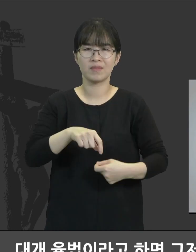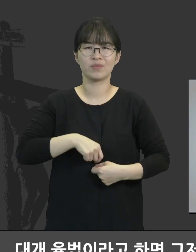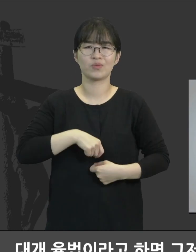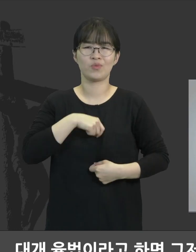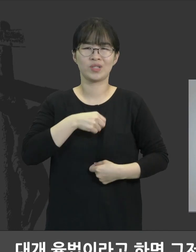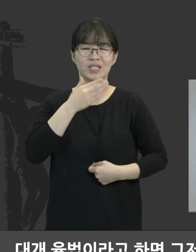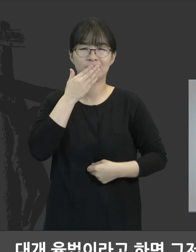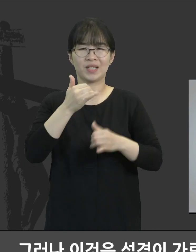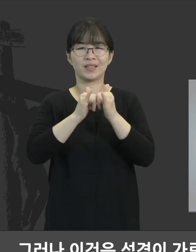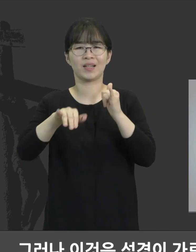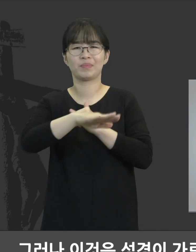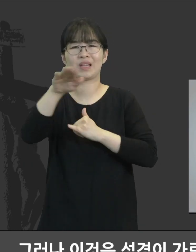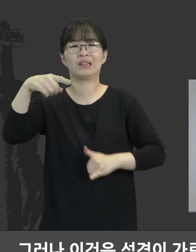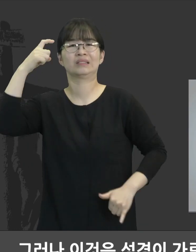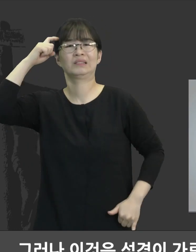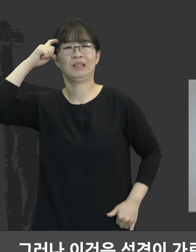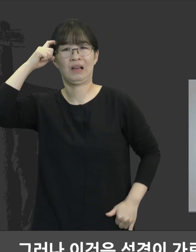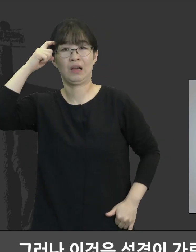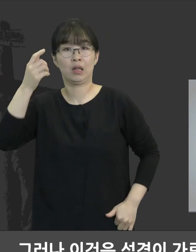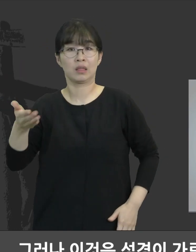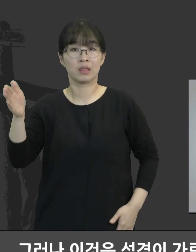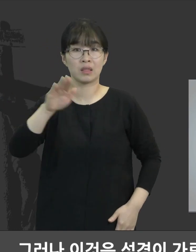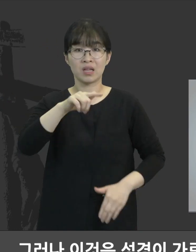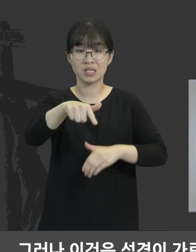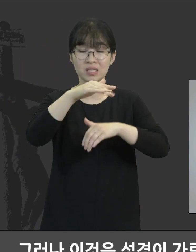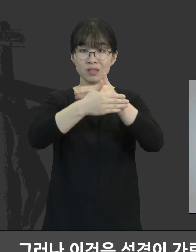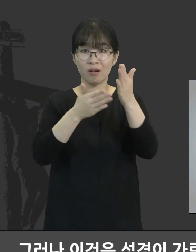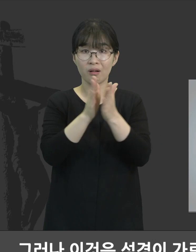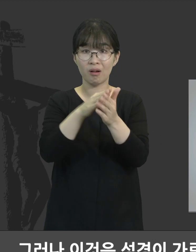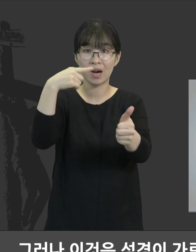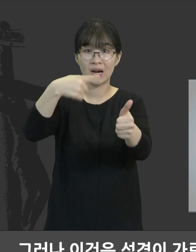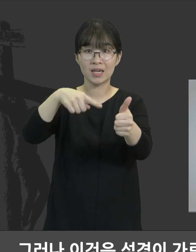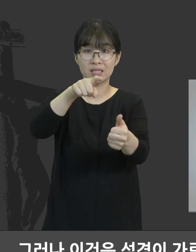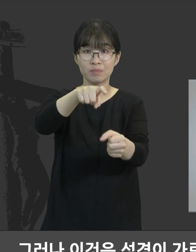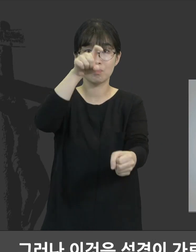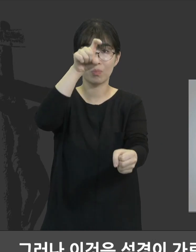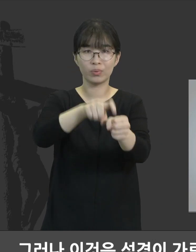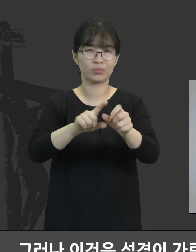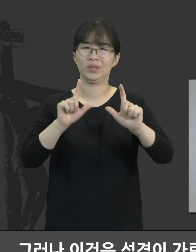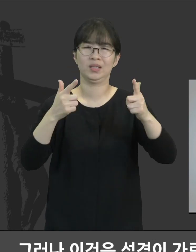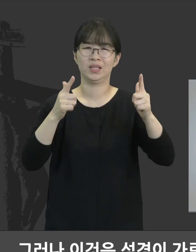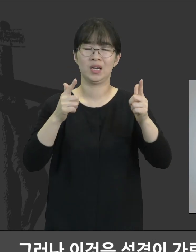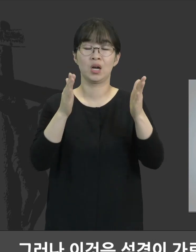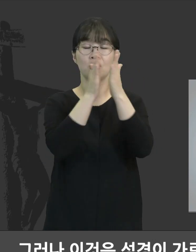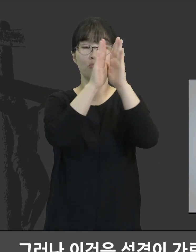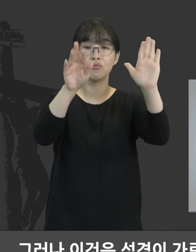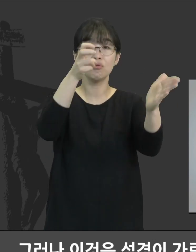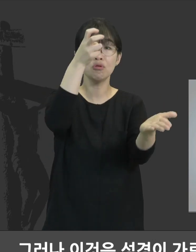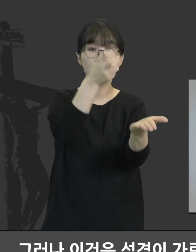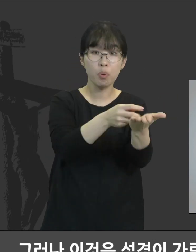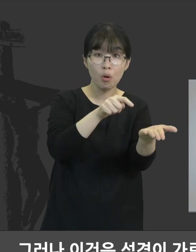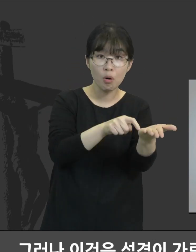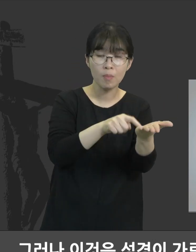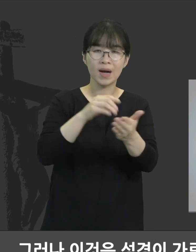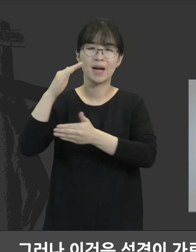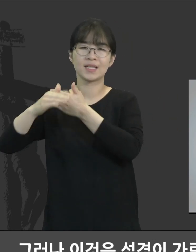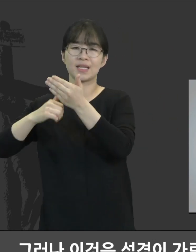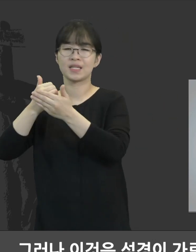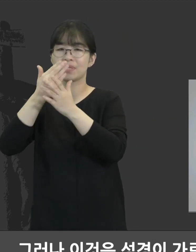있습니다. 그러나 이것은 성경이 가르치는 바가 아닙니다. 율법은 하나님이 이스라엘 백성에게 주신